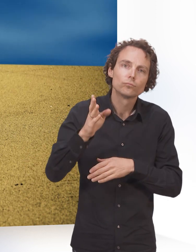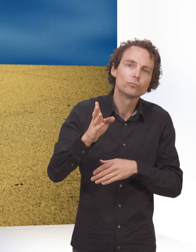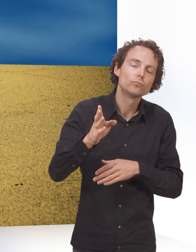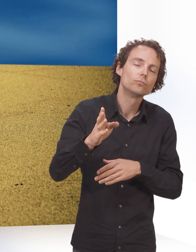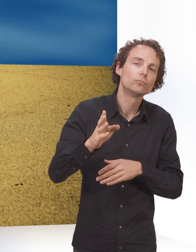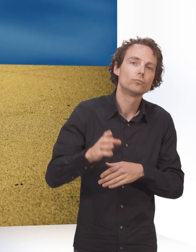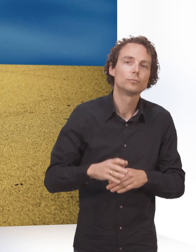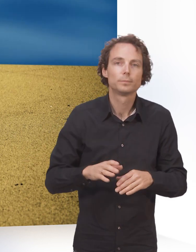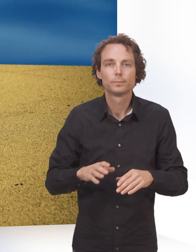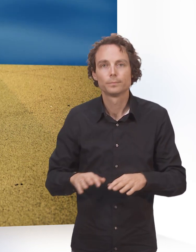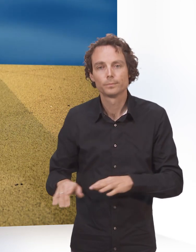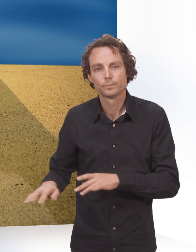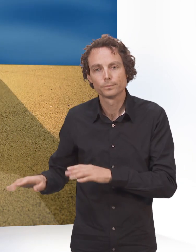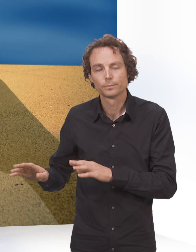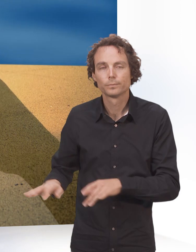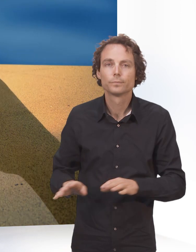Christenlauf.